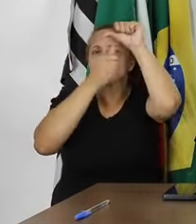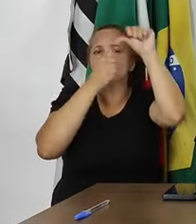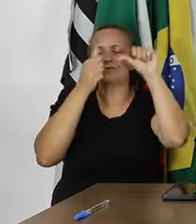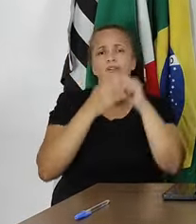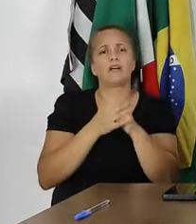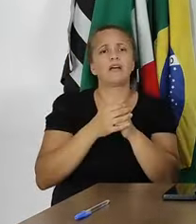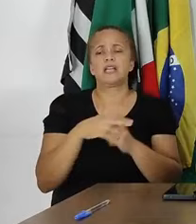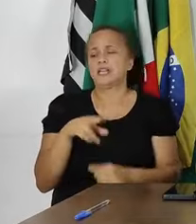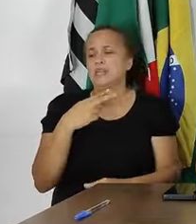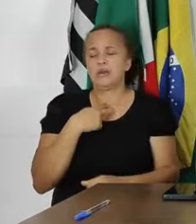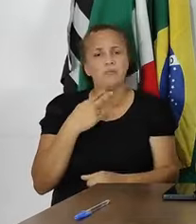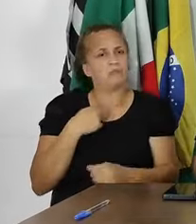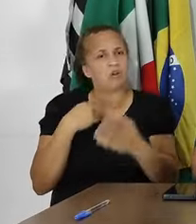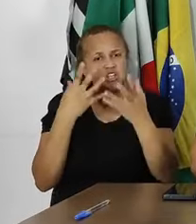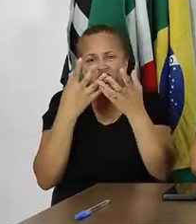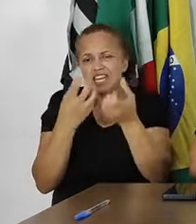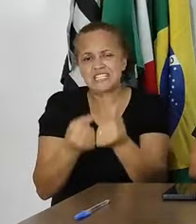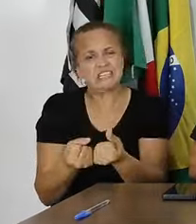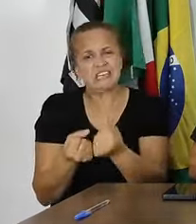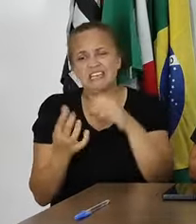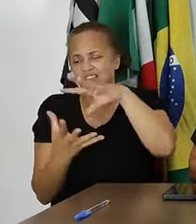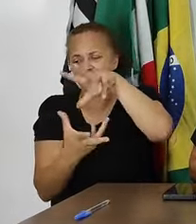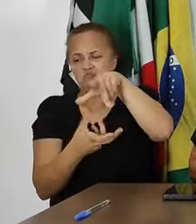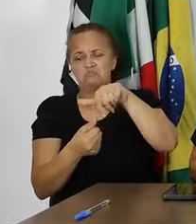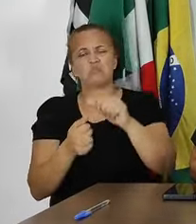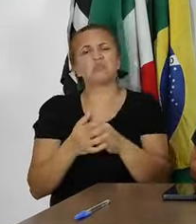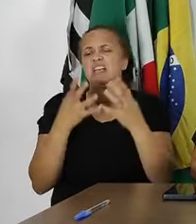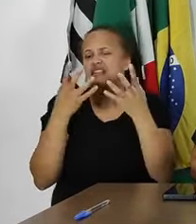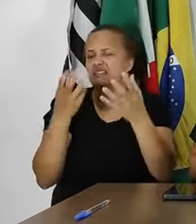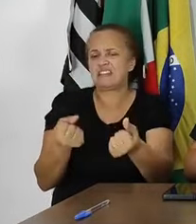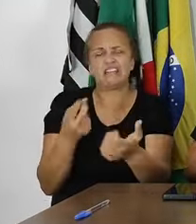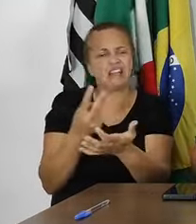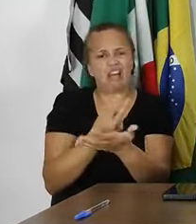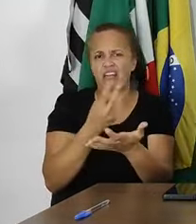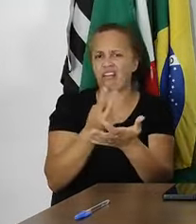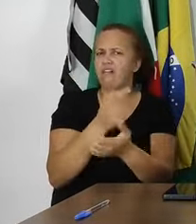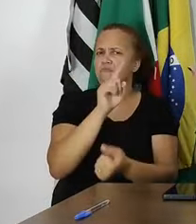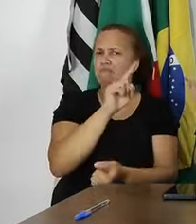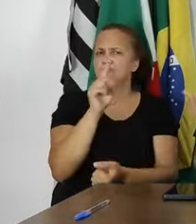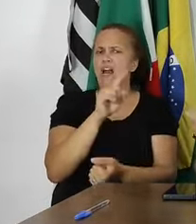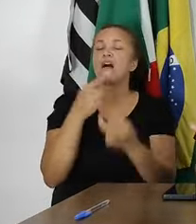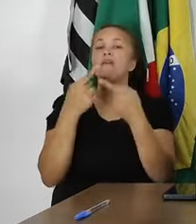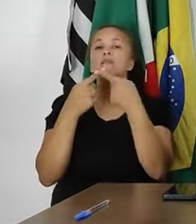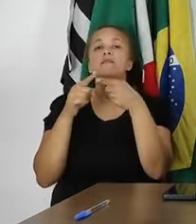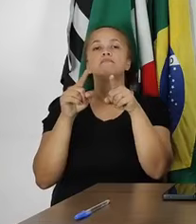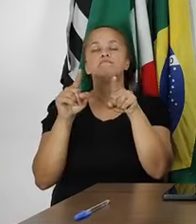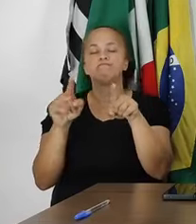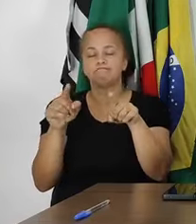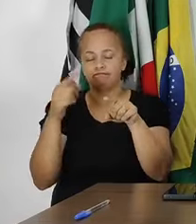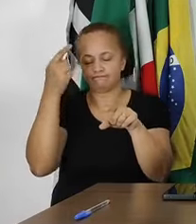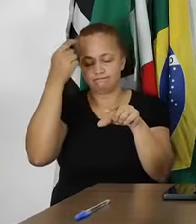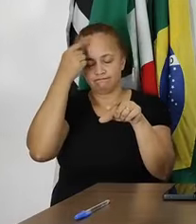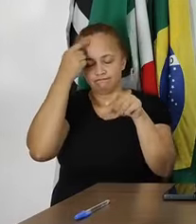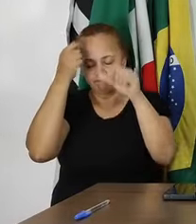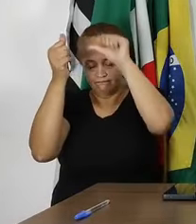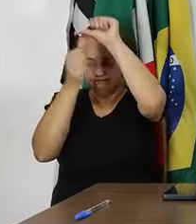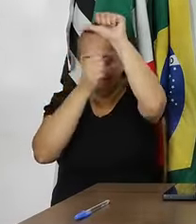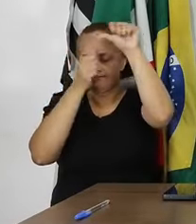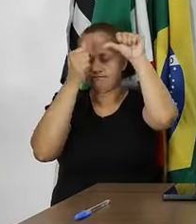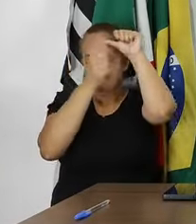se conforme com este mundo, não se conforme com este século, mas transformai-vos pela renovação da